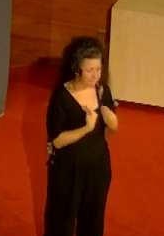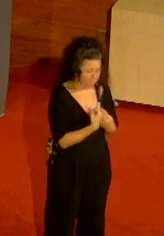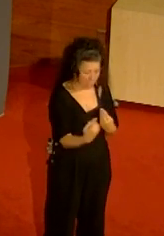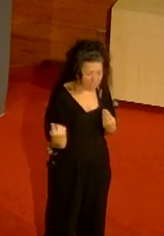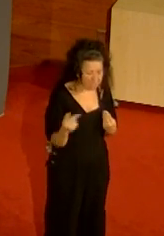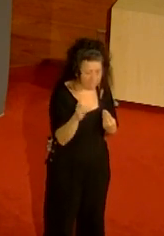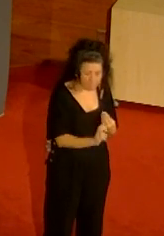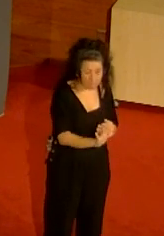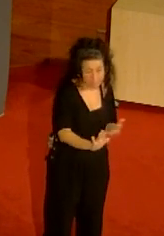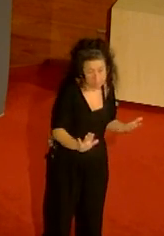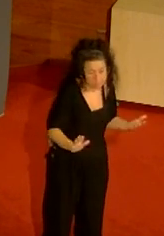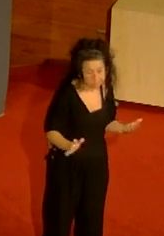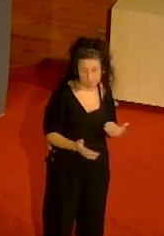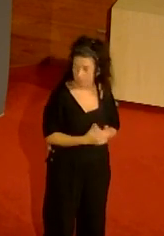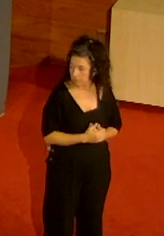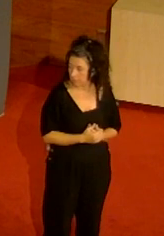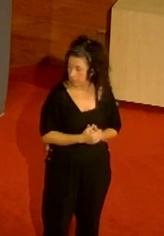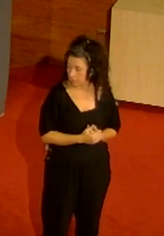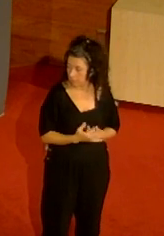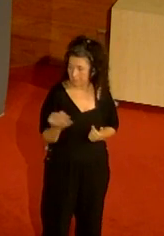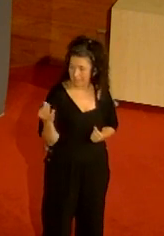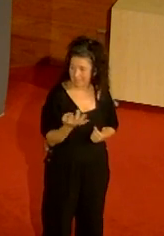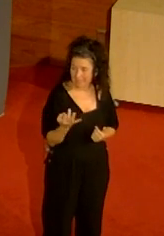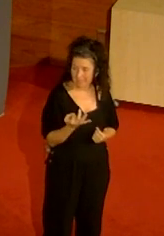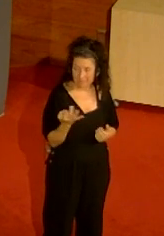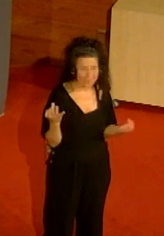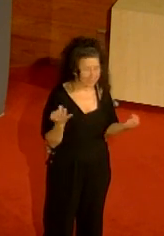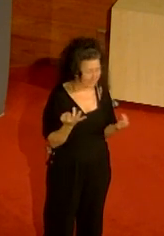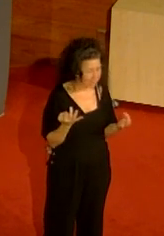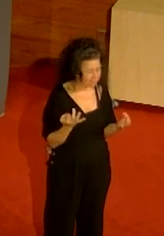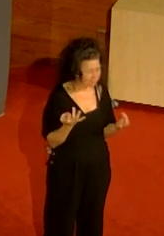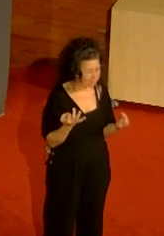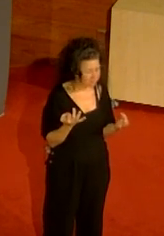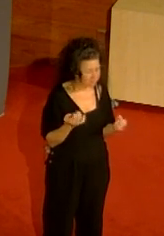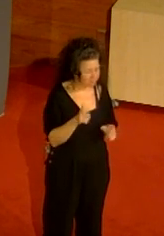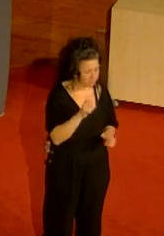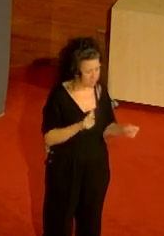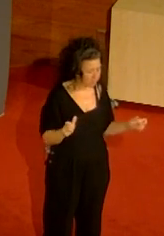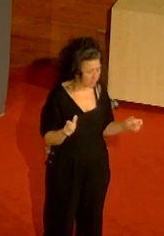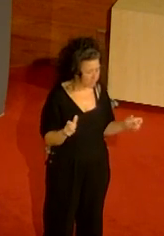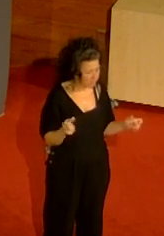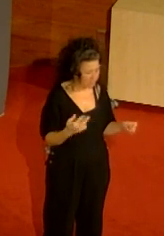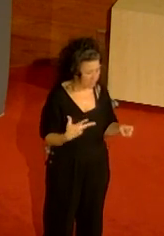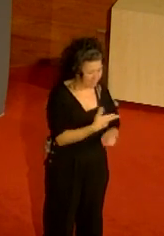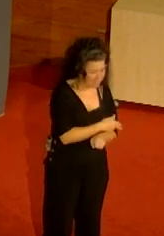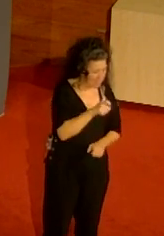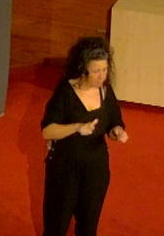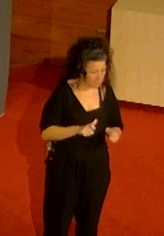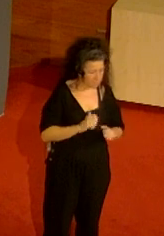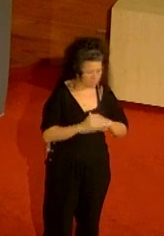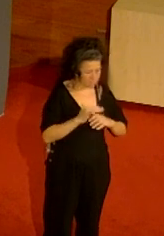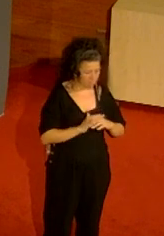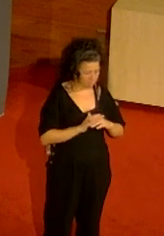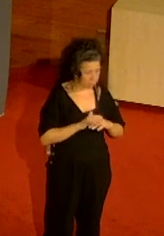Pero, claro, lo que tendría que pasar es que la gente no se tirara al mar para llegar a Europa, ¿no? Eso es lo que habría que